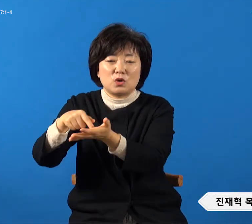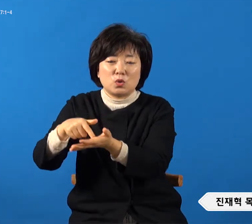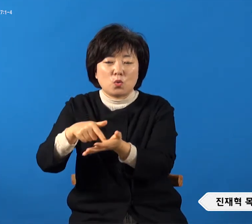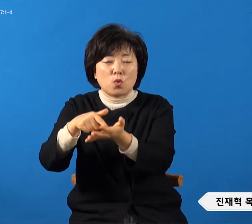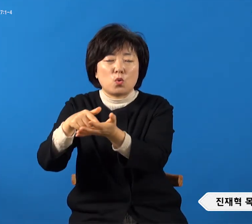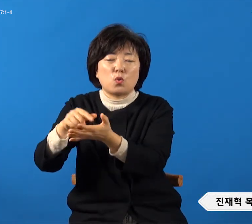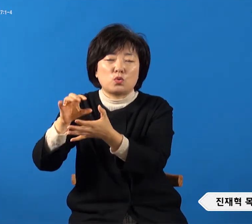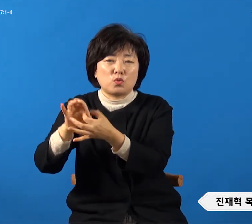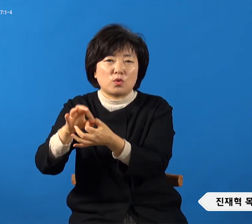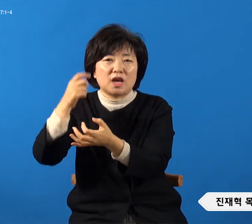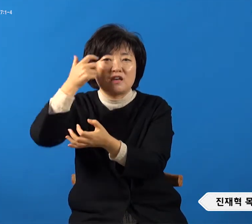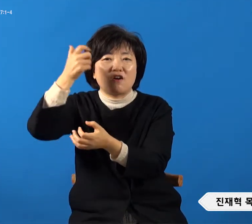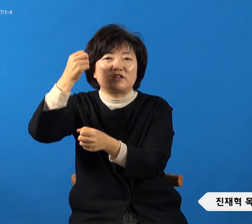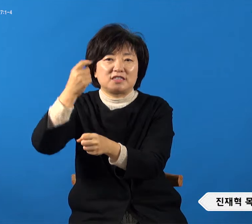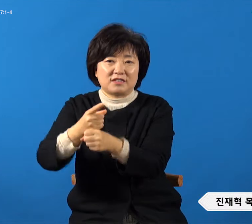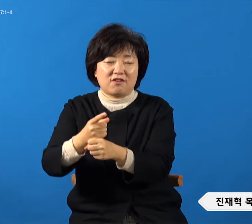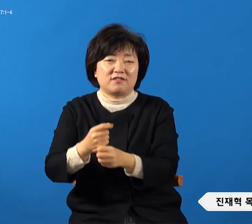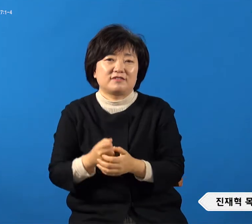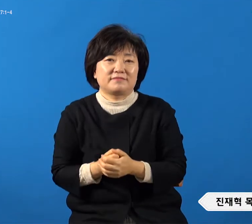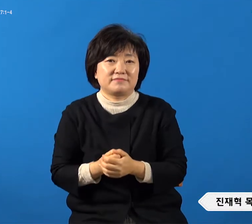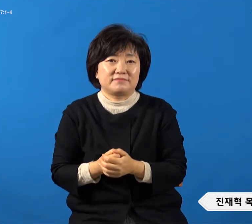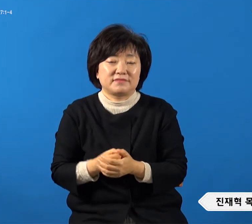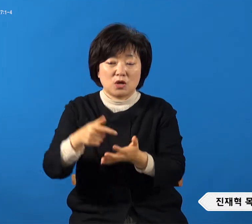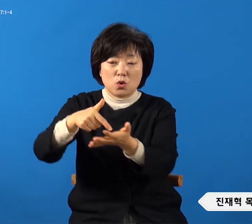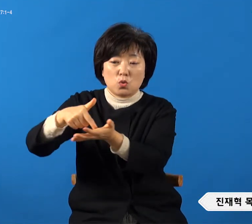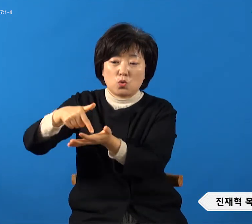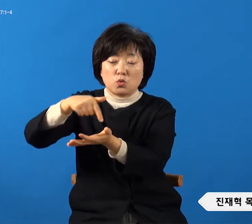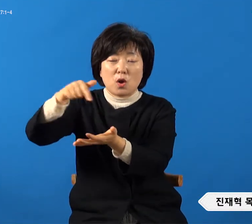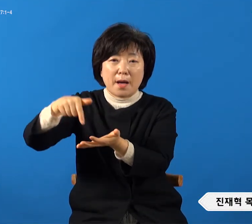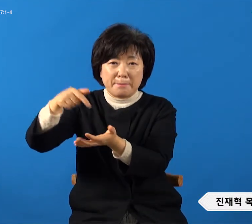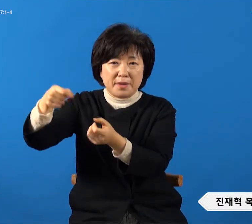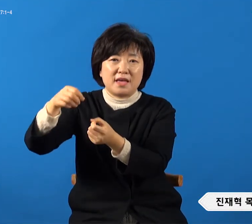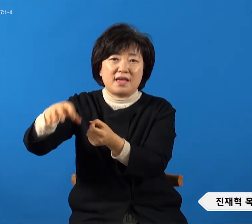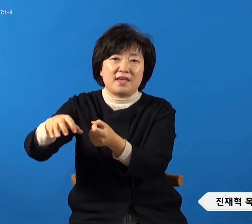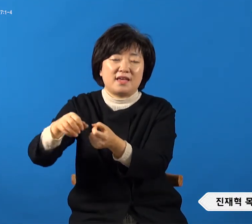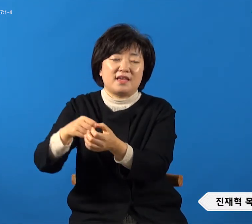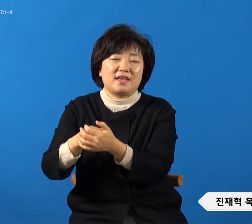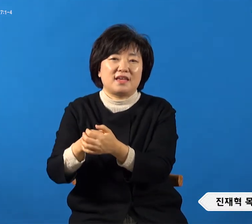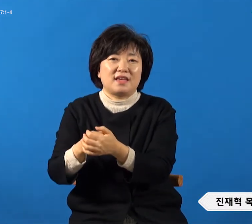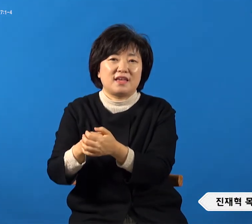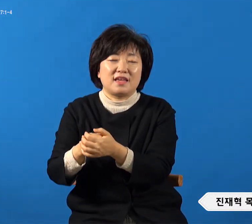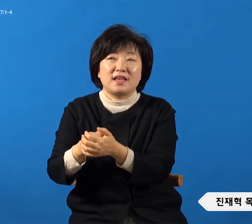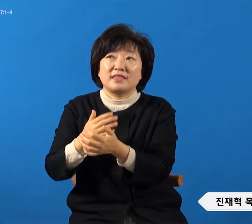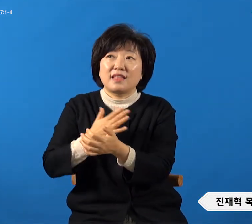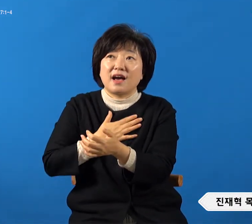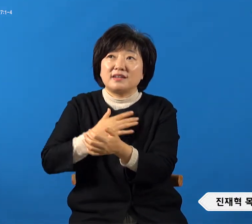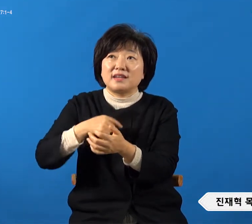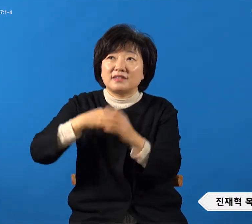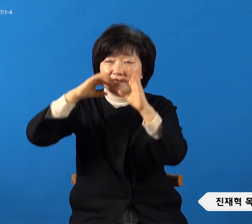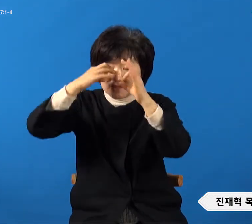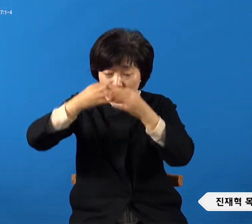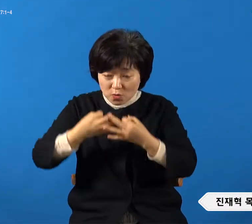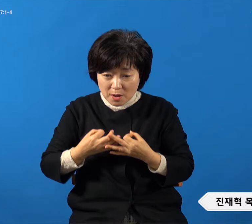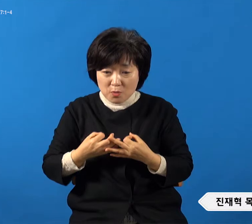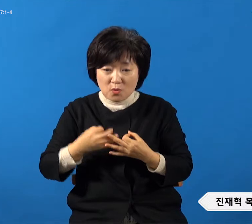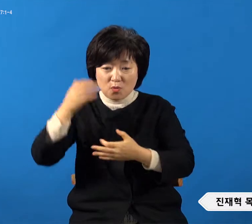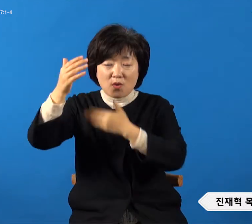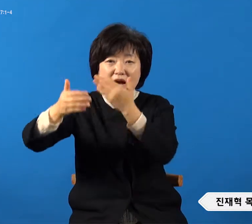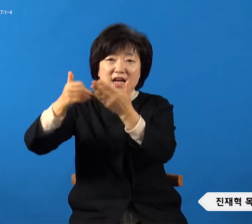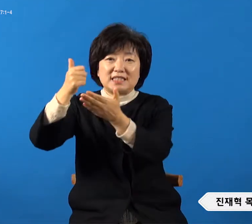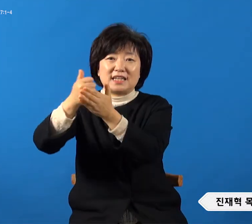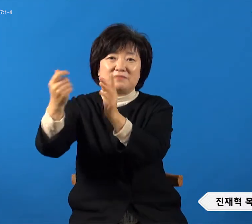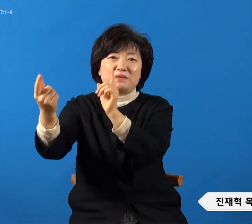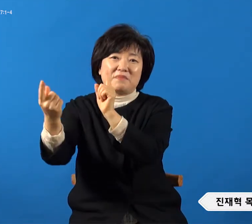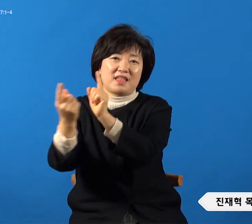영성을 말씀하고 있습니다. 그래서 고독 앞에 나옵니다. 그리고 그 고독 가운데 우리 자신들을 돌아보며